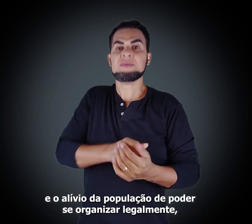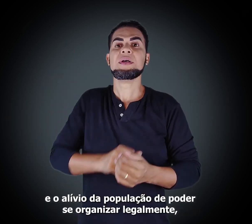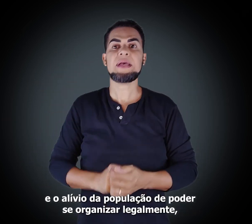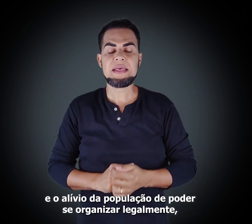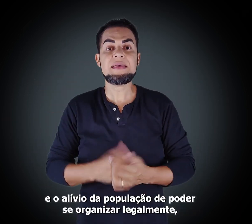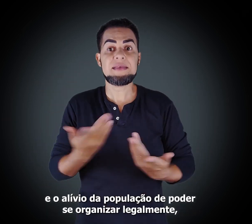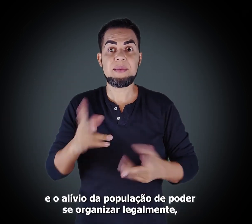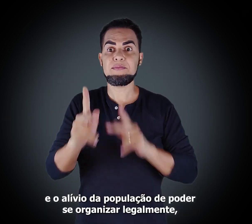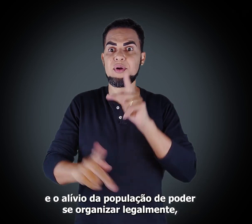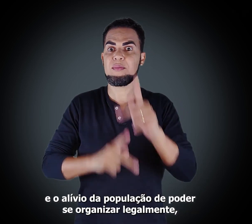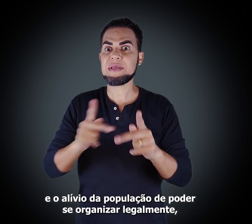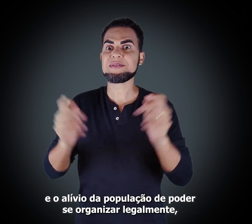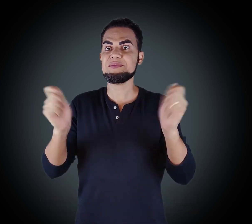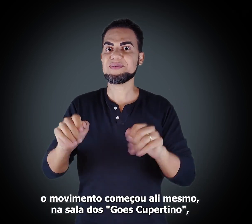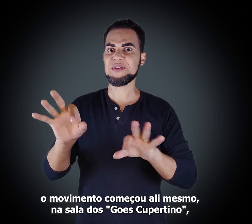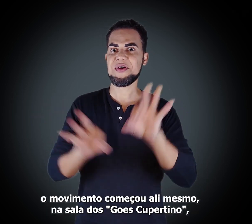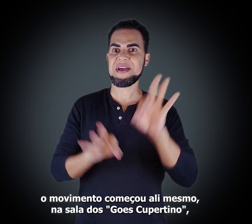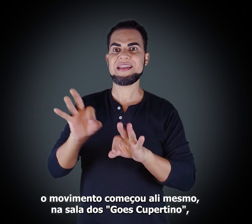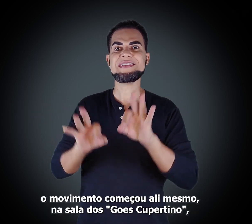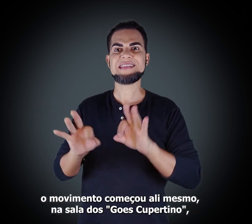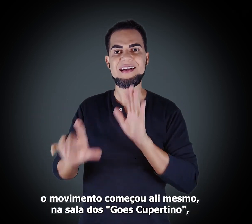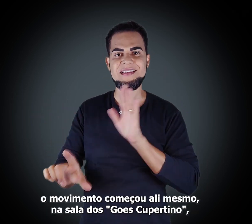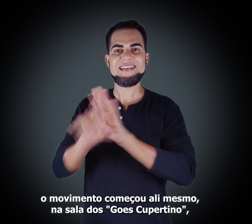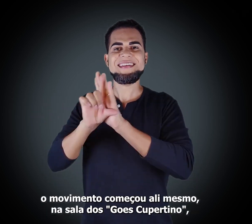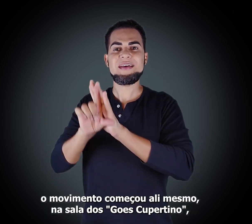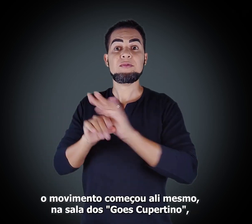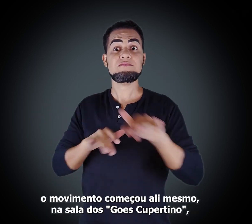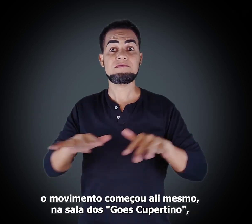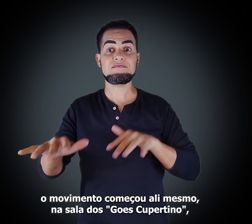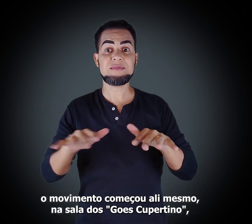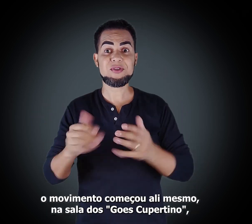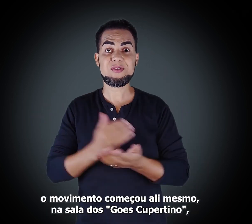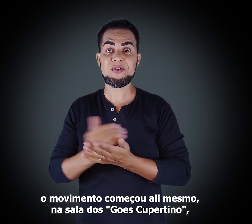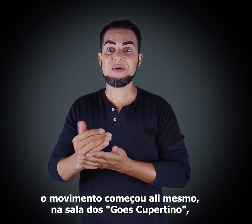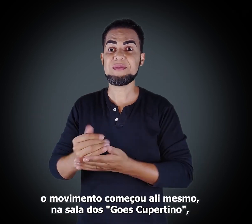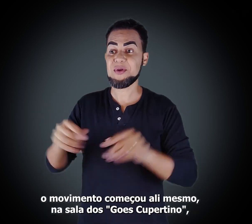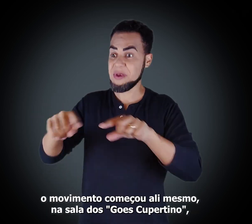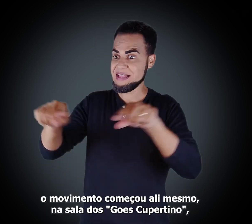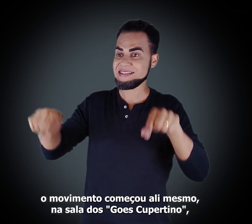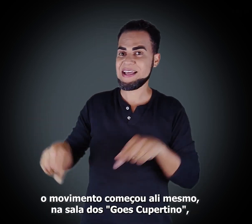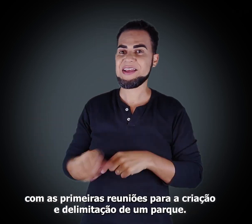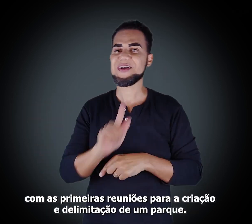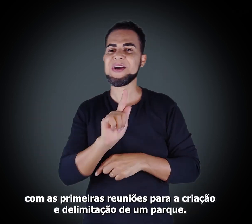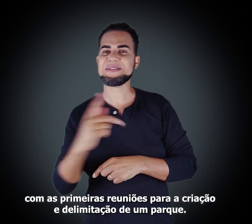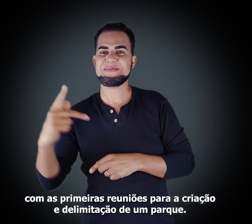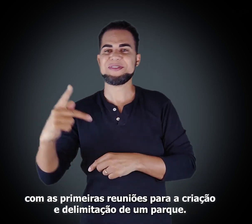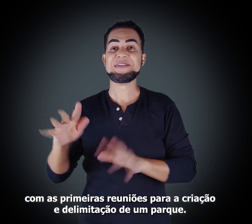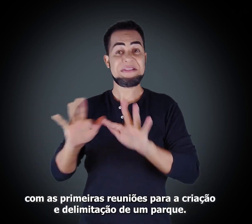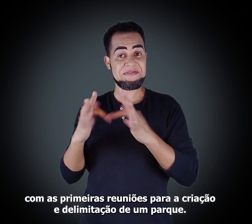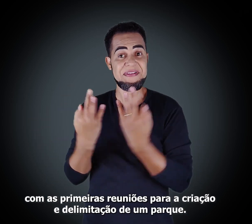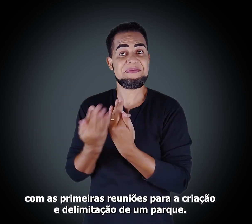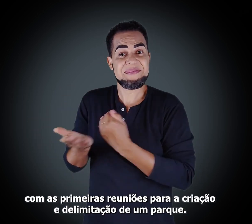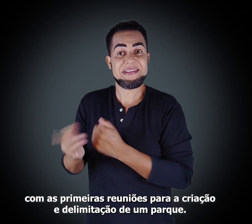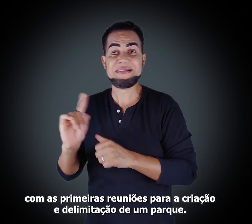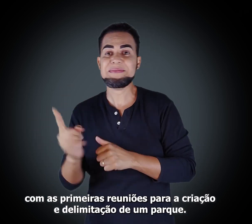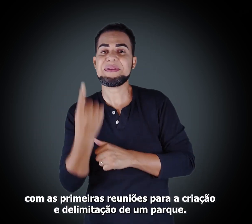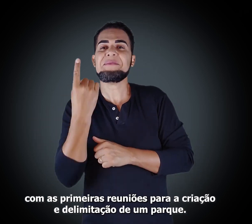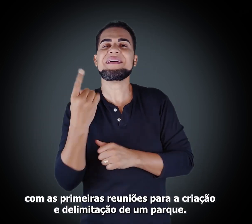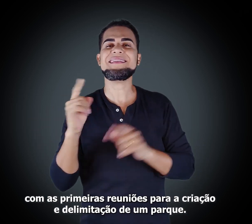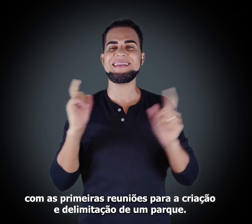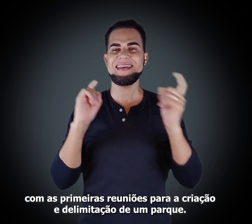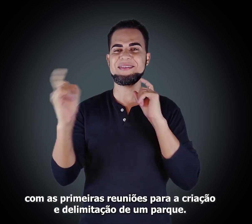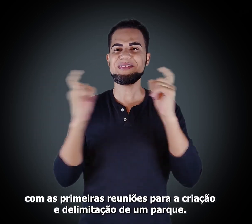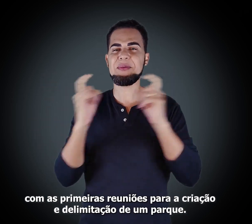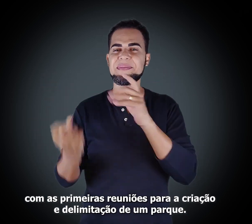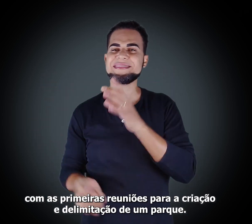de poder se organizar legalmente, o movimento começou ali mesmo na Sala dos Góis Cupertino, com as primeiras reuniões para a